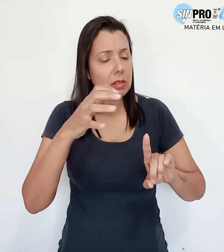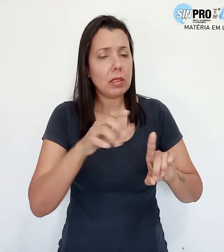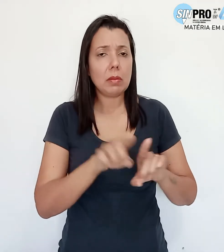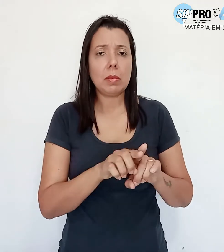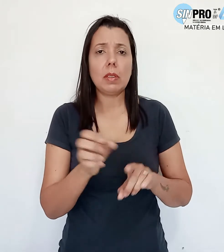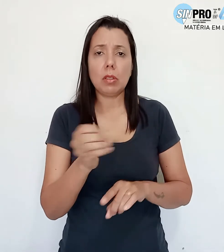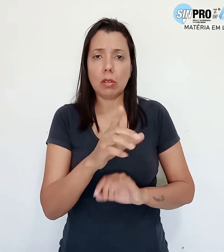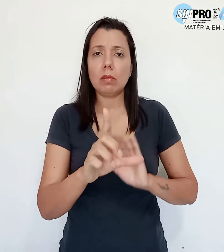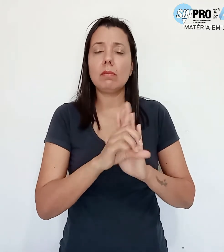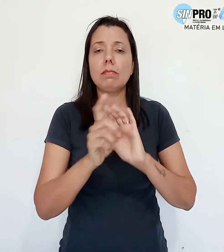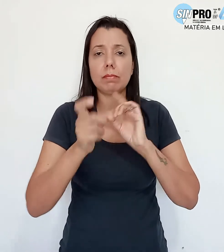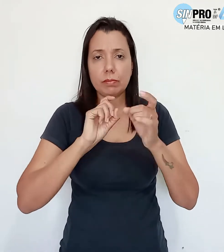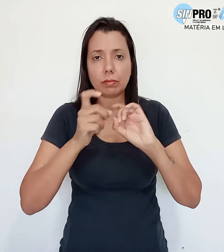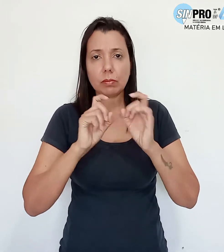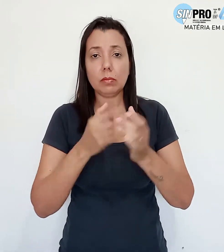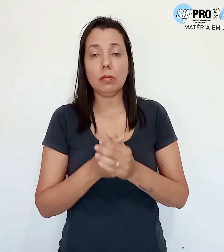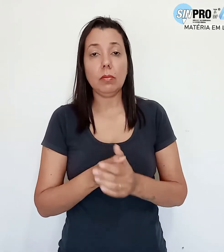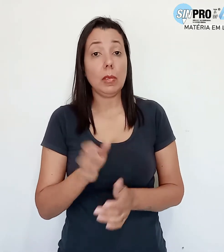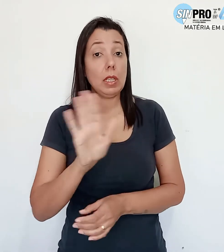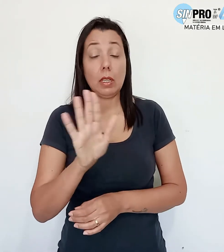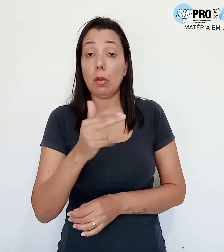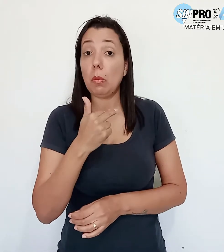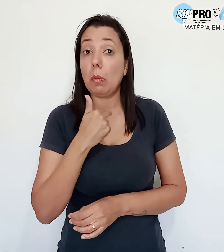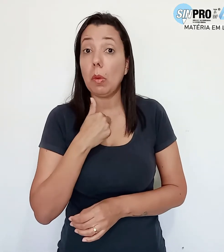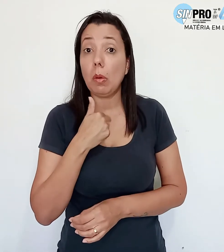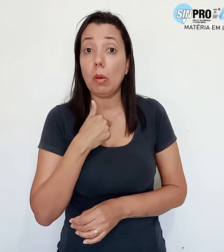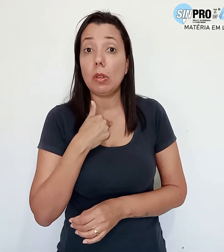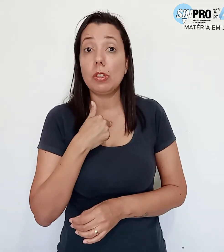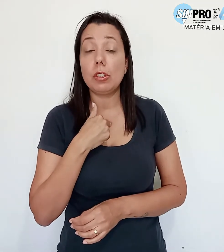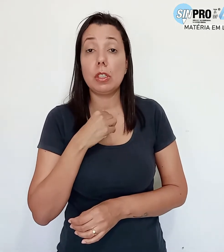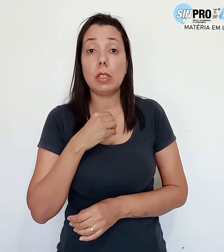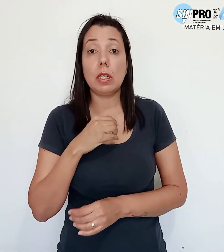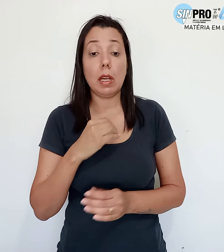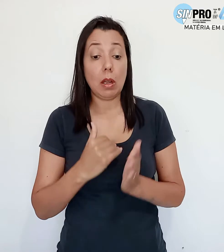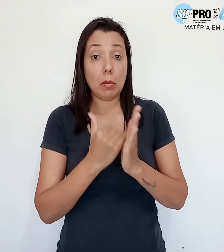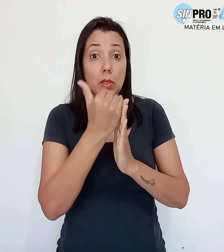reforma administrativa. Não se pode dar reajuste salarial